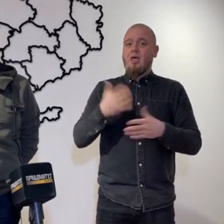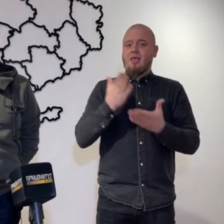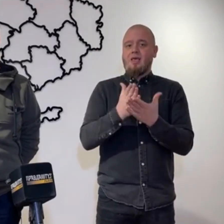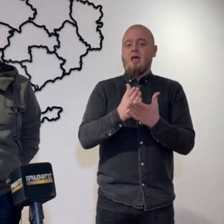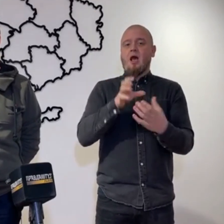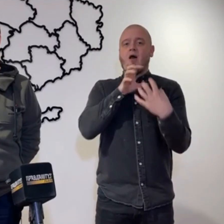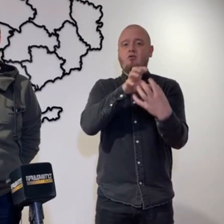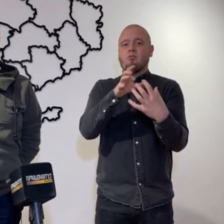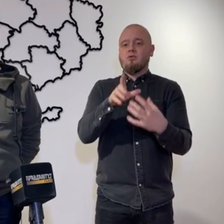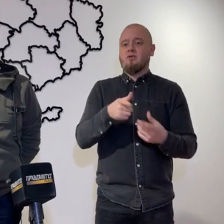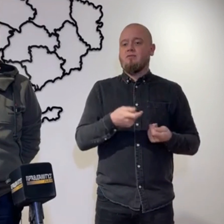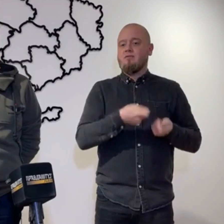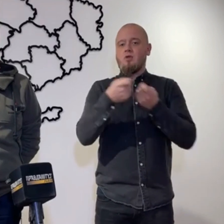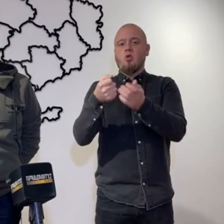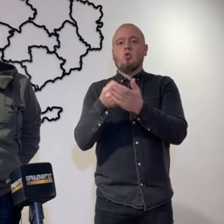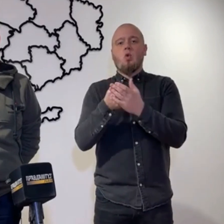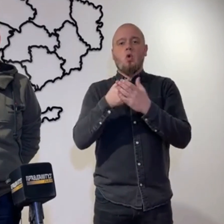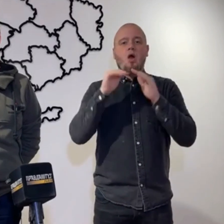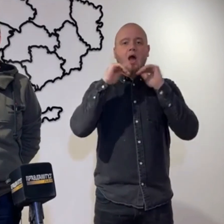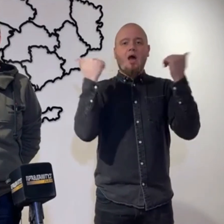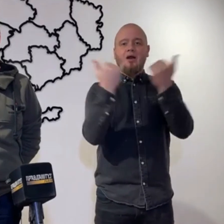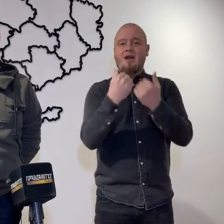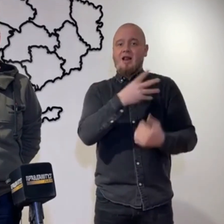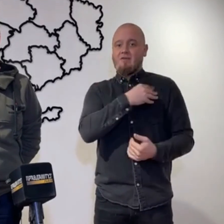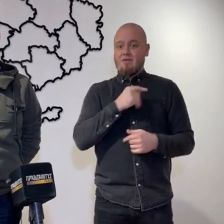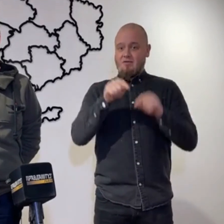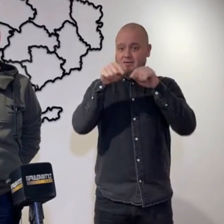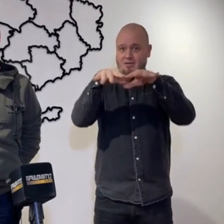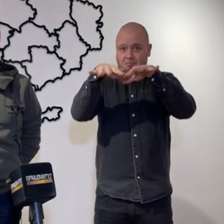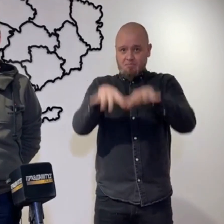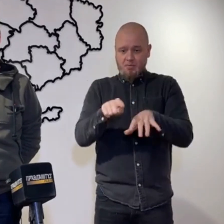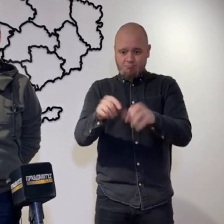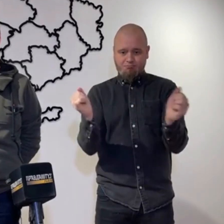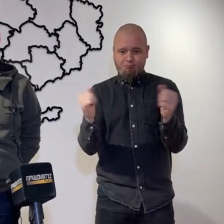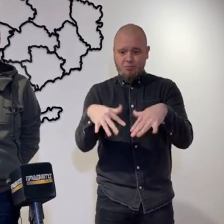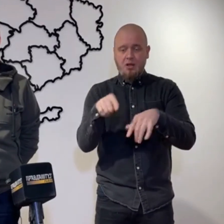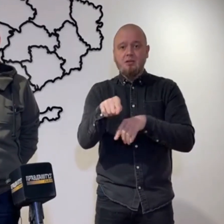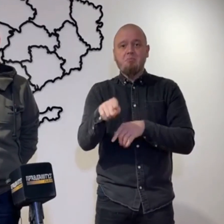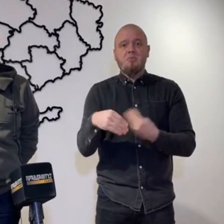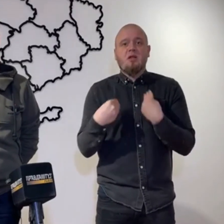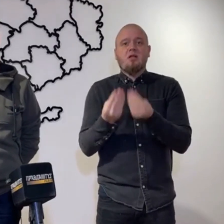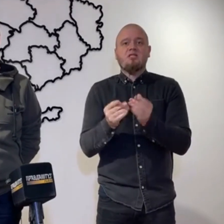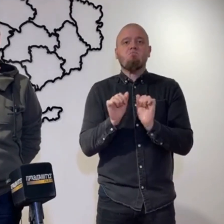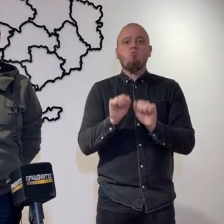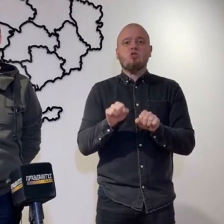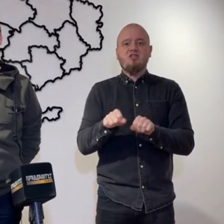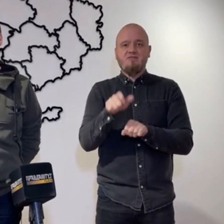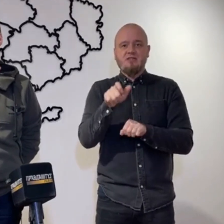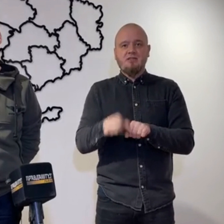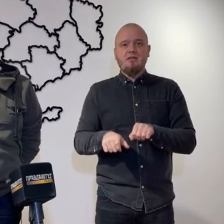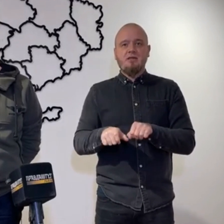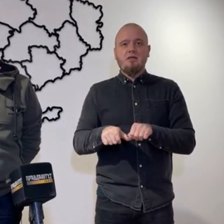їх довозять до арени Львів, там вони стоїть, там їм надається